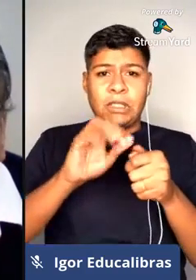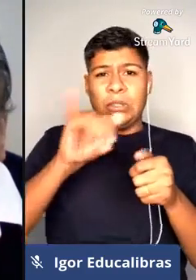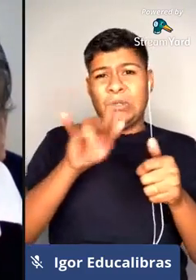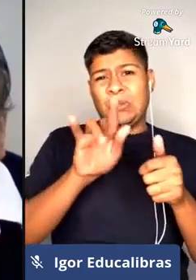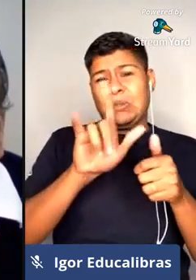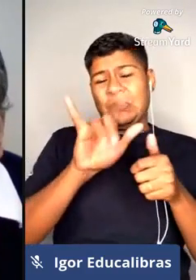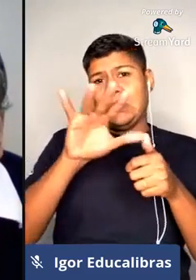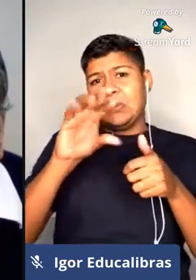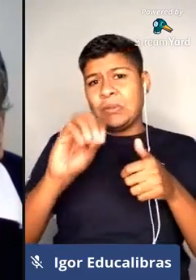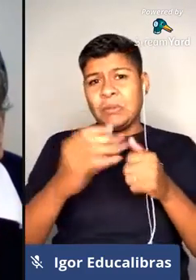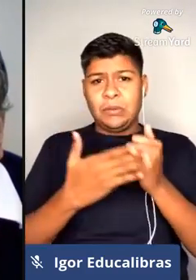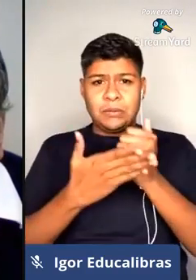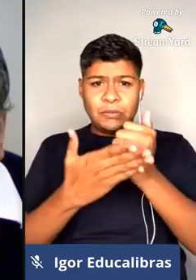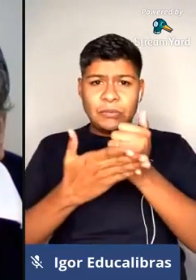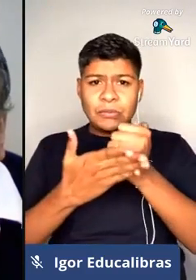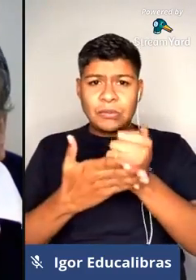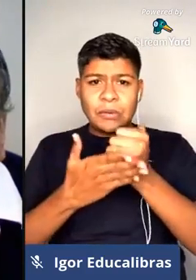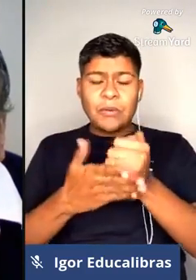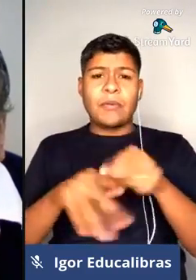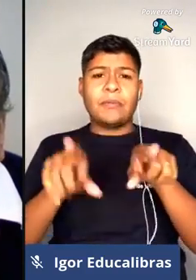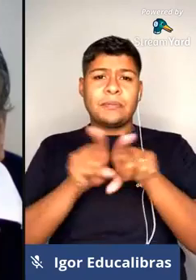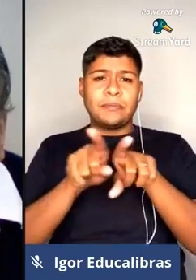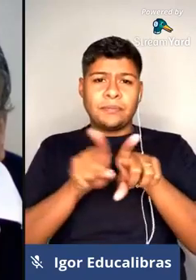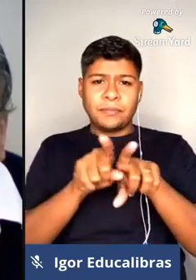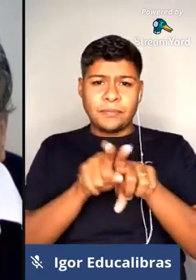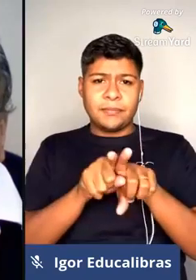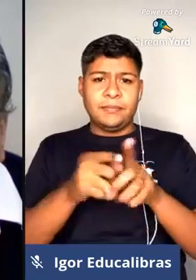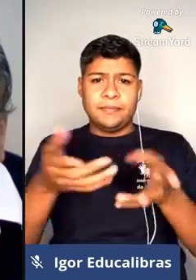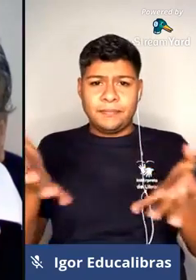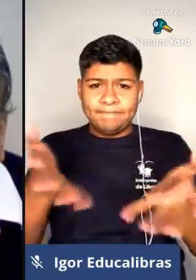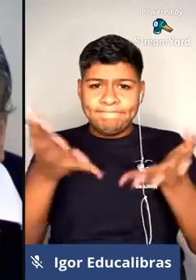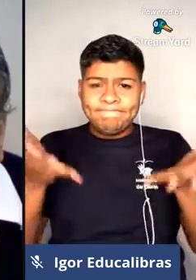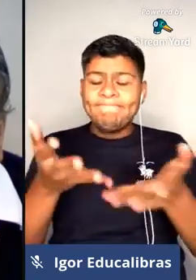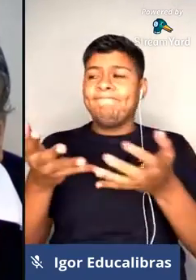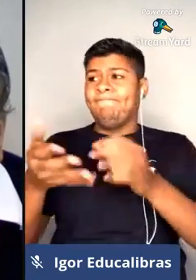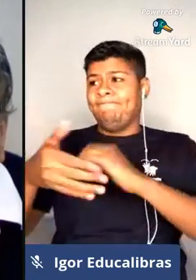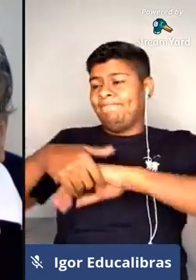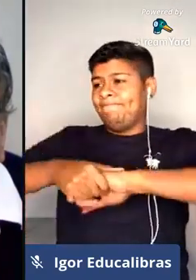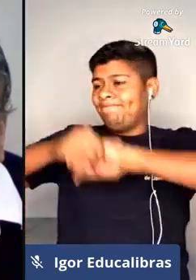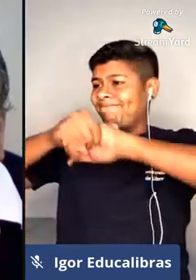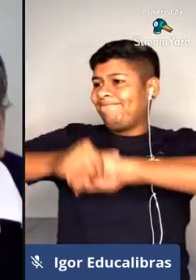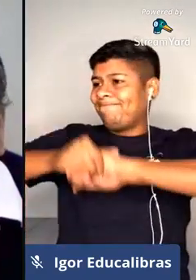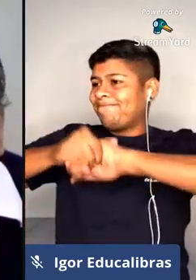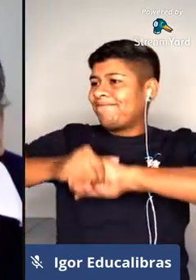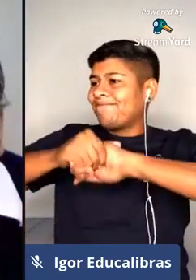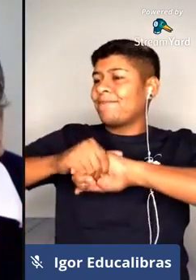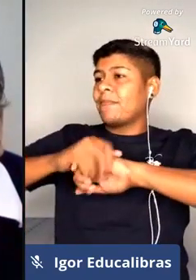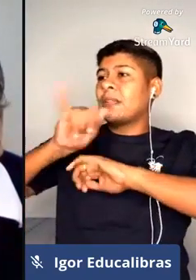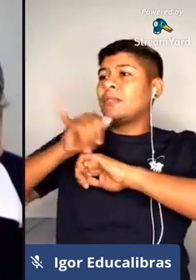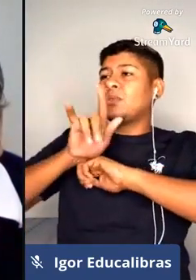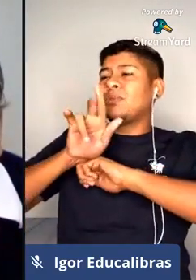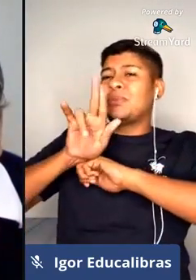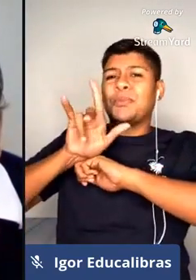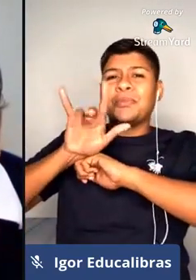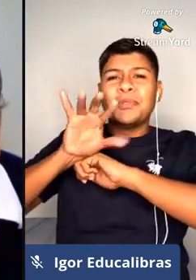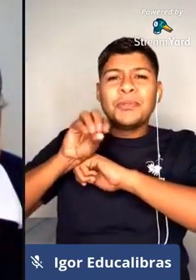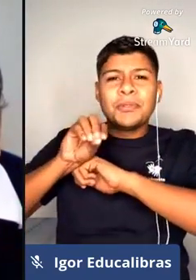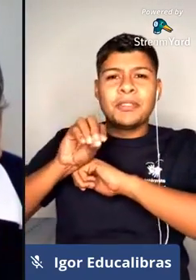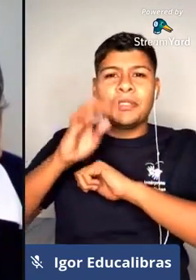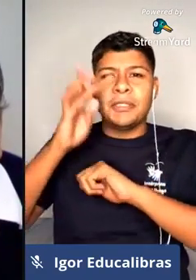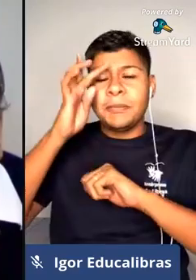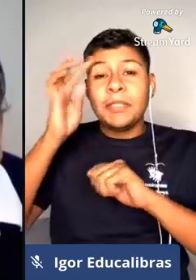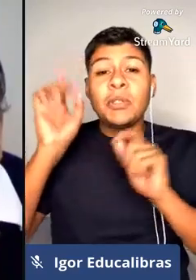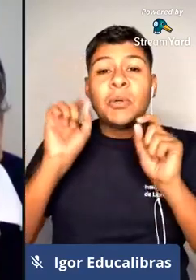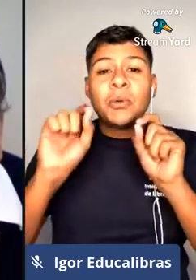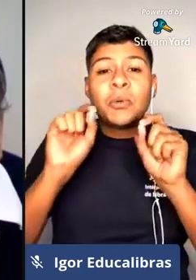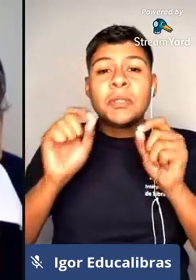grande cooperador, eu estimo demais o Dr. Júlio, tenho por um amigo muito querido, foi uma das pessoas